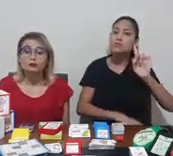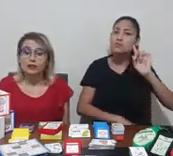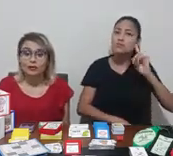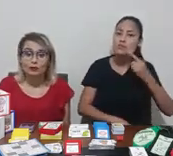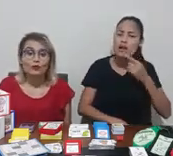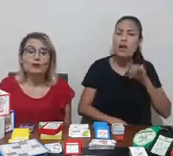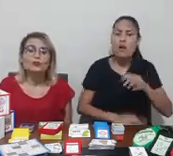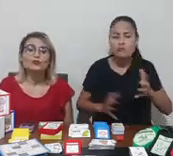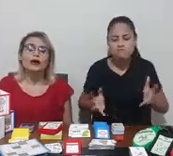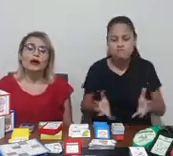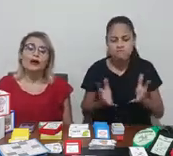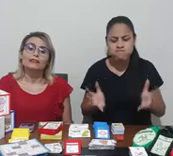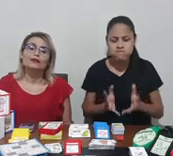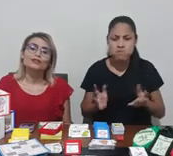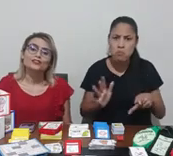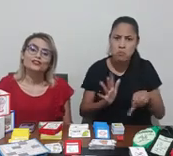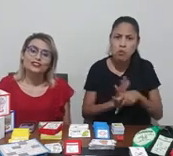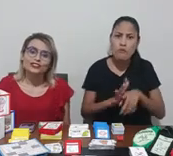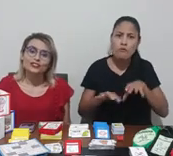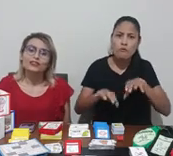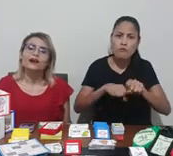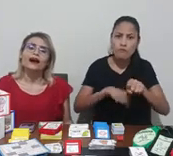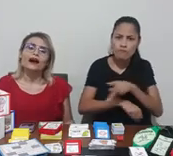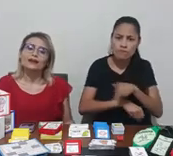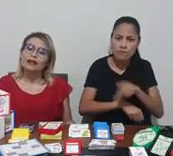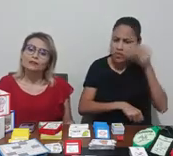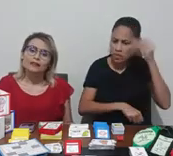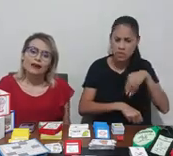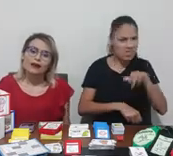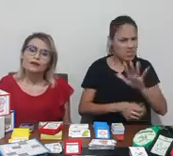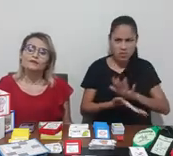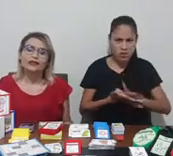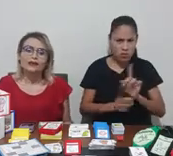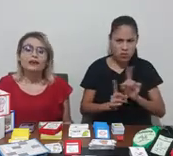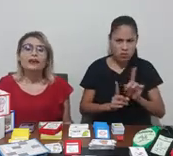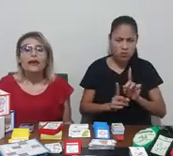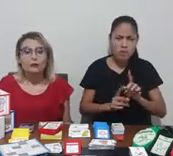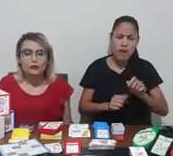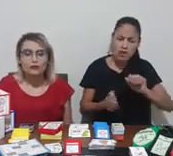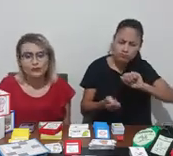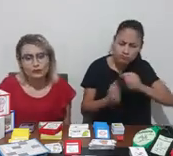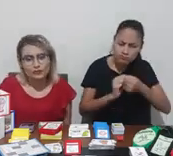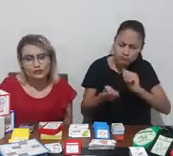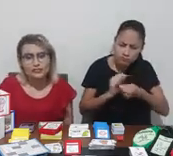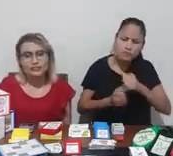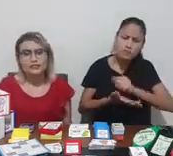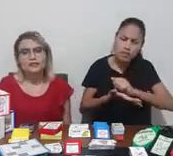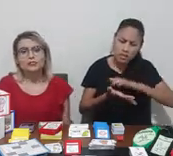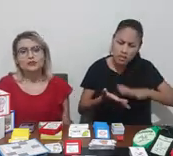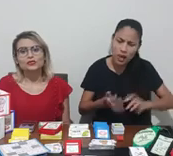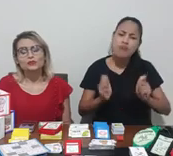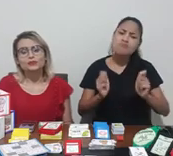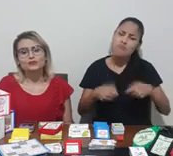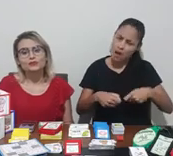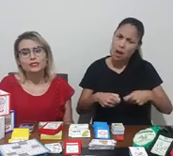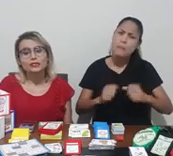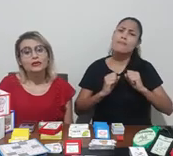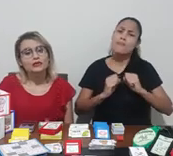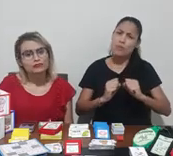para os pedagogos a não desistir, a adaptar, né? É possível sim fazer adaptações, é